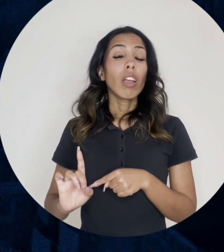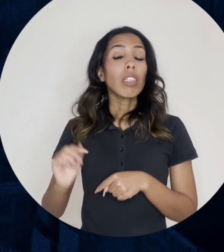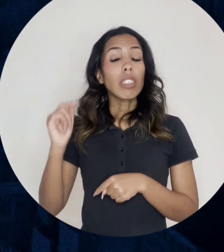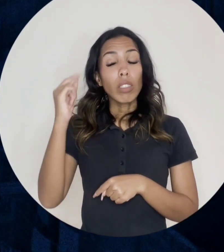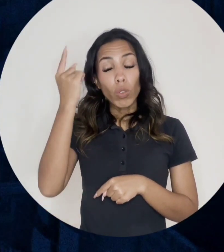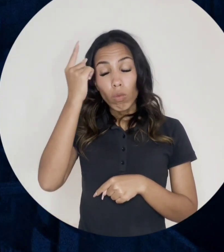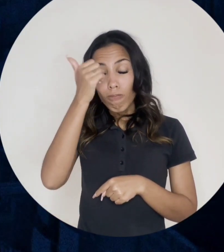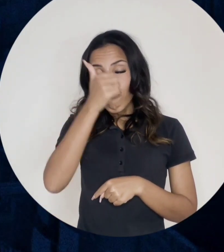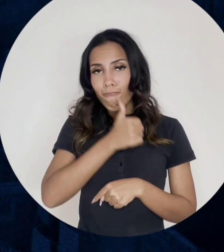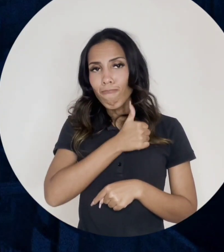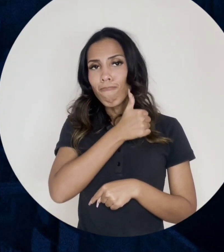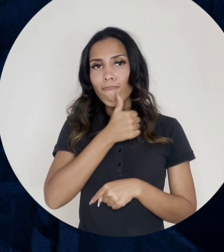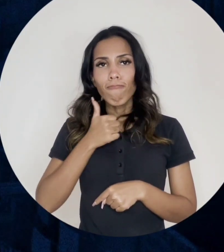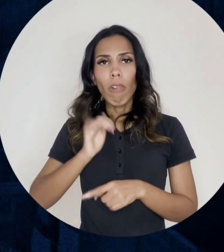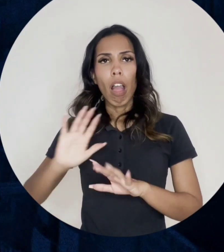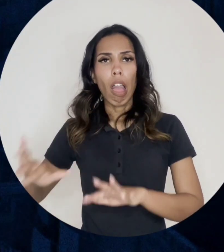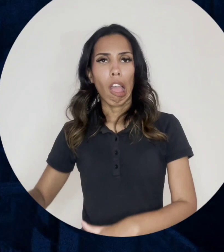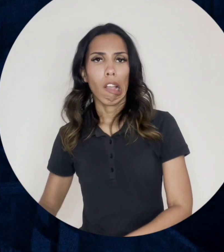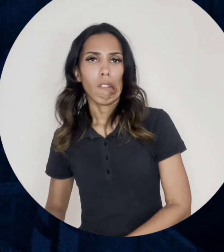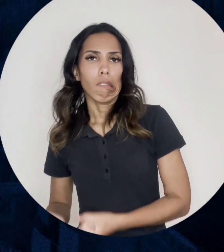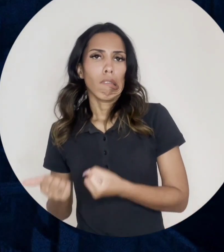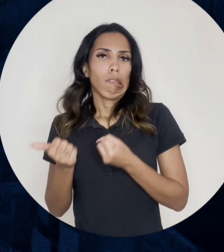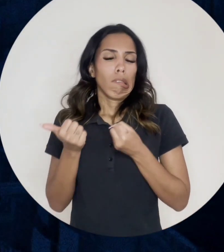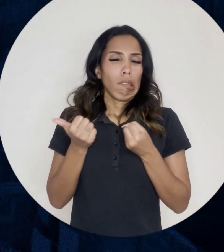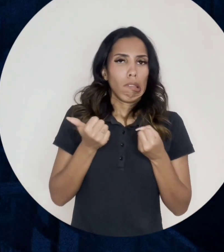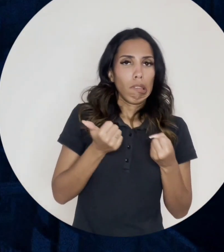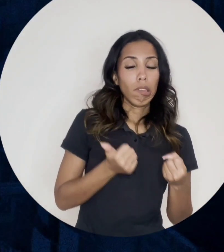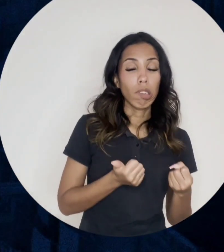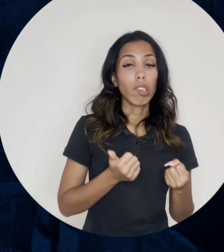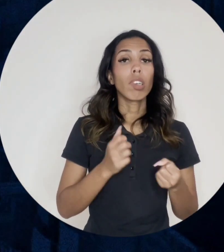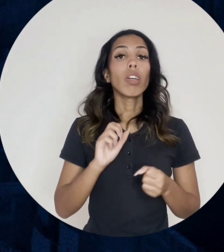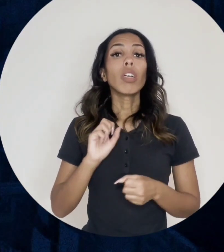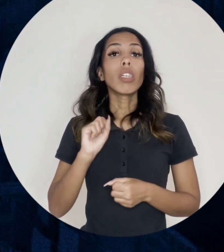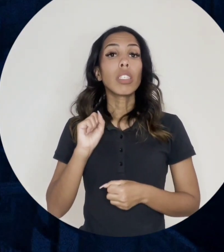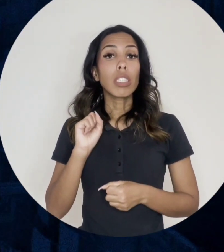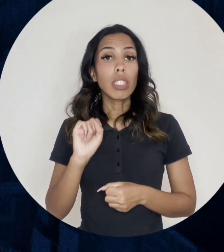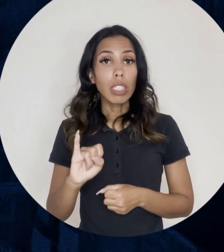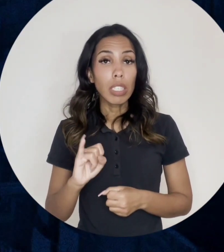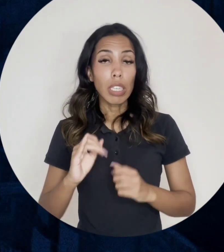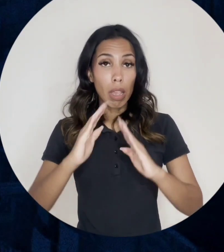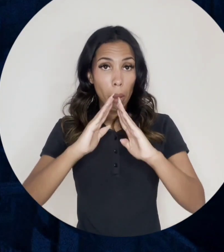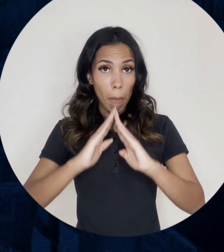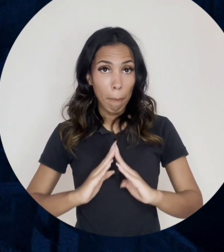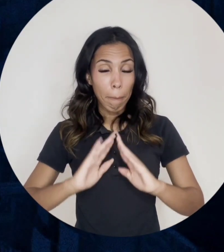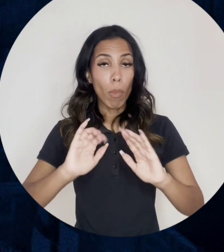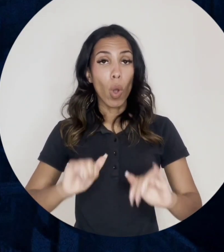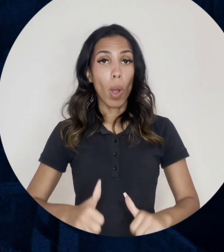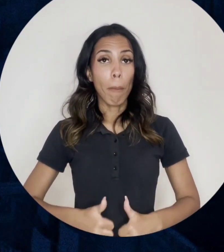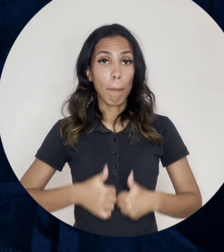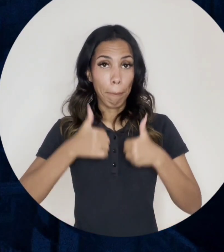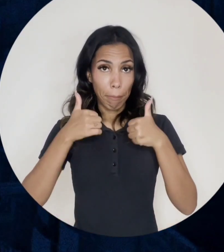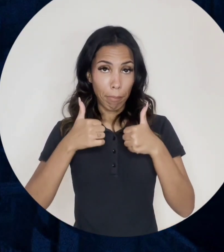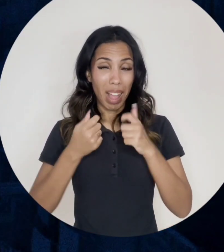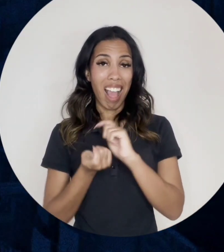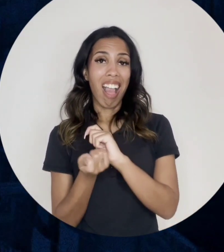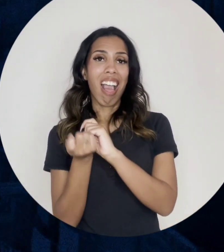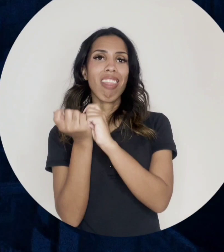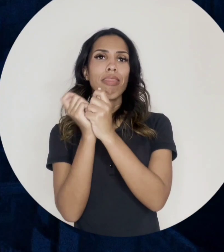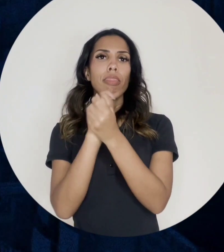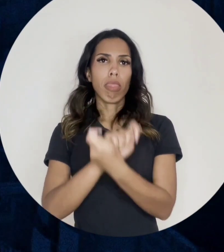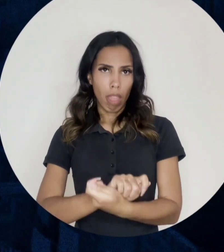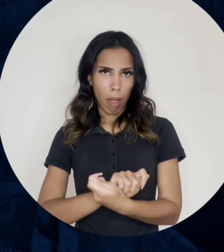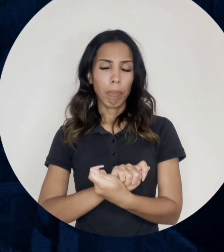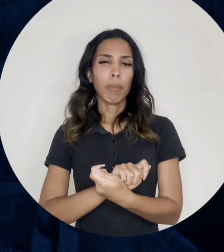que é carregado. Se o cara tem uma moradia melhor, adaptada,